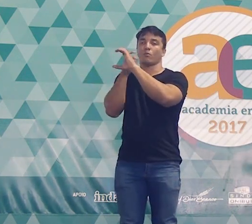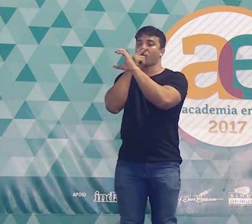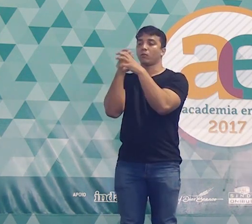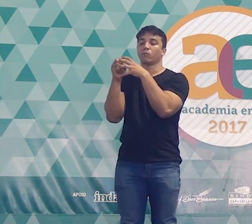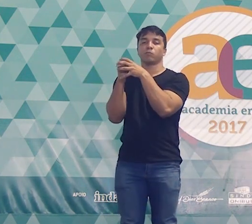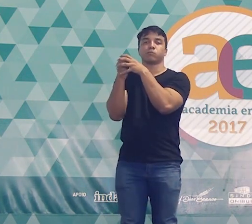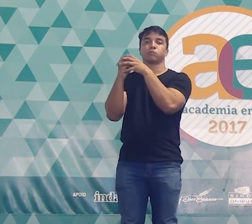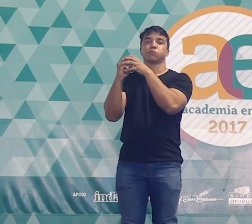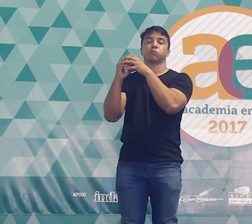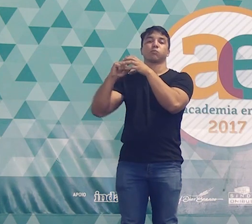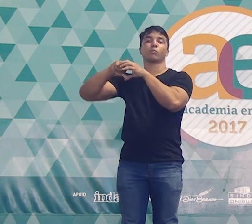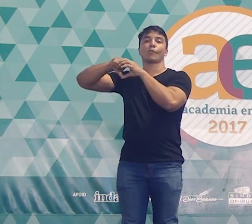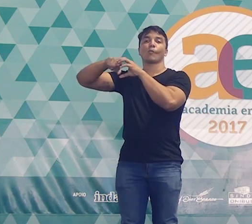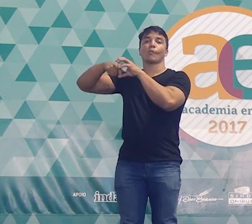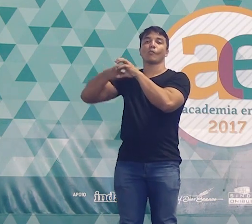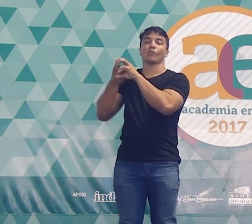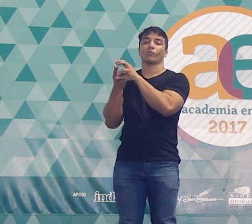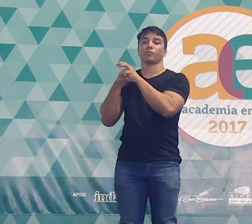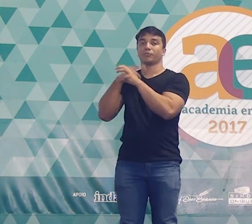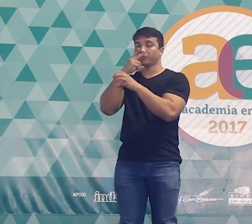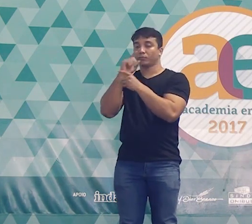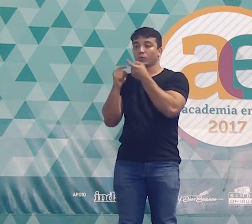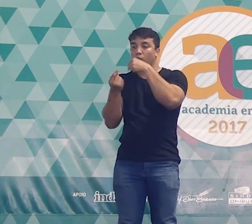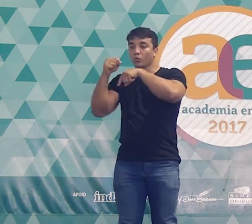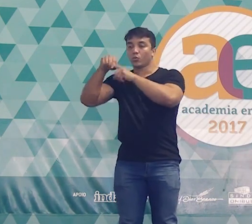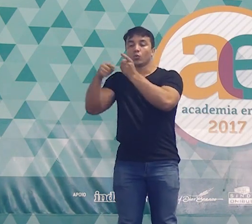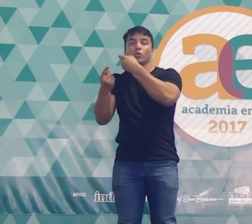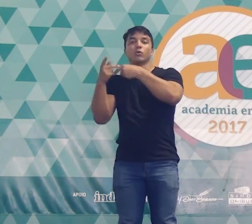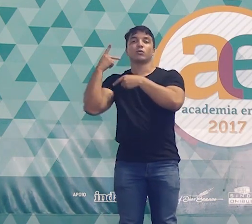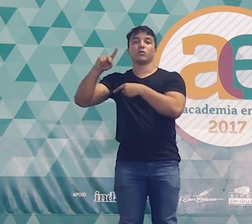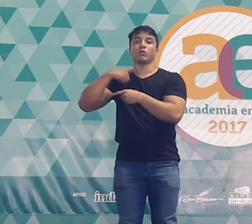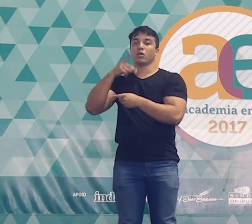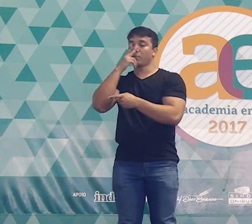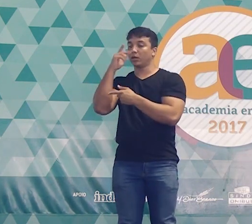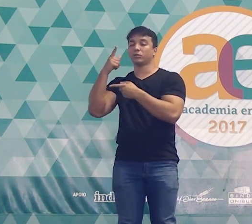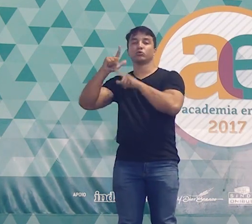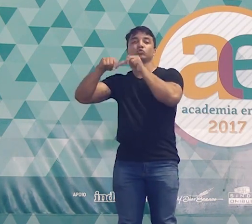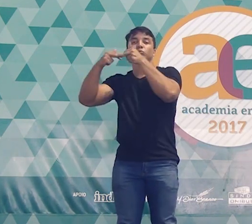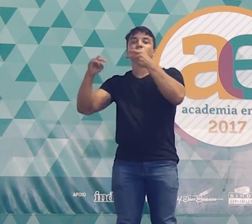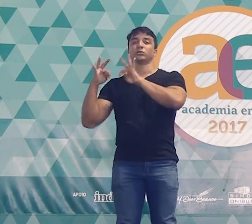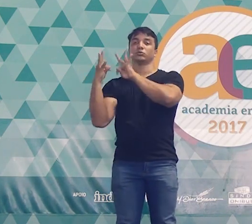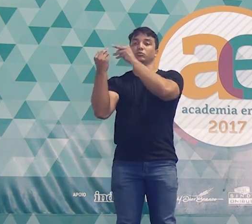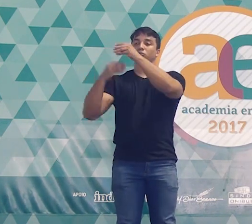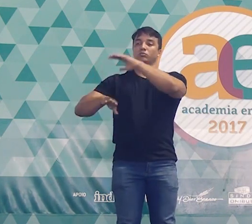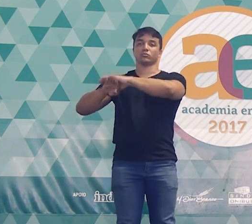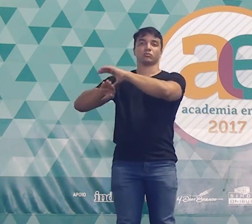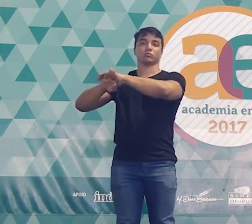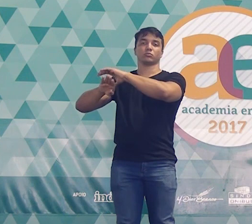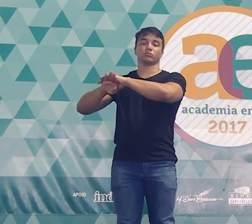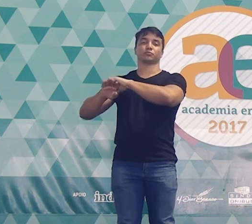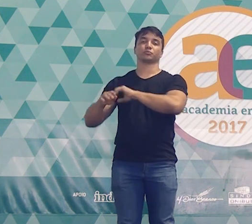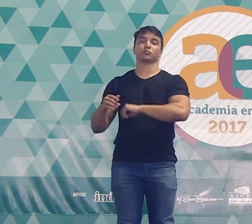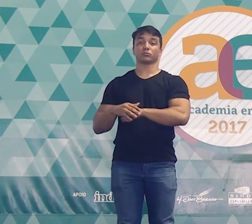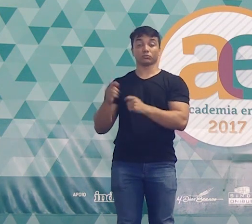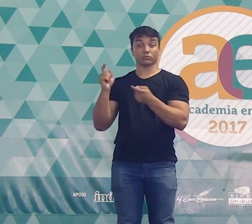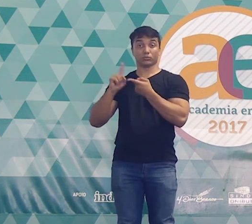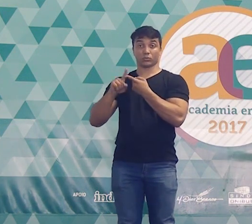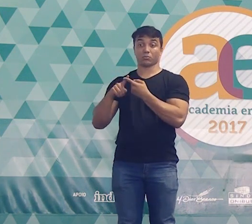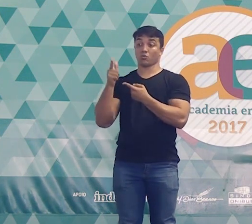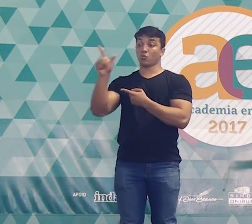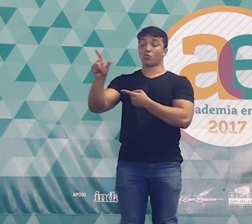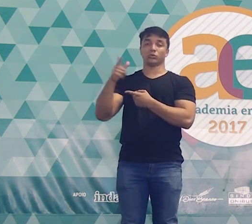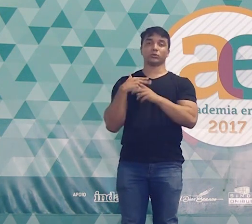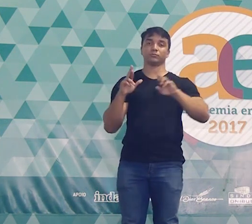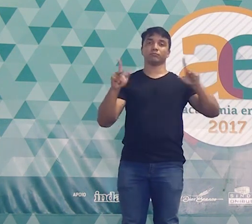bolsa que serve para controle osmótico e armazenamento de substâncias gerais. E outra coisa que a gente vai ter também entre a célula